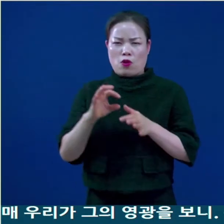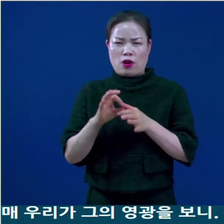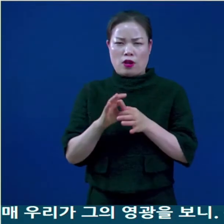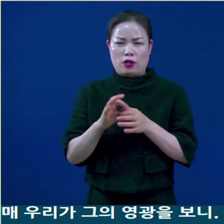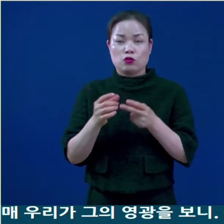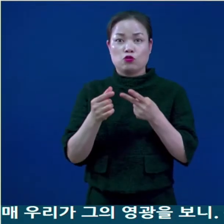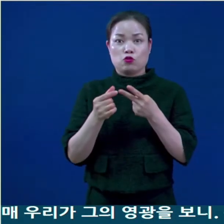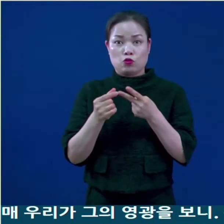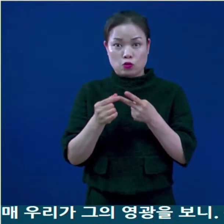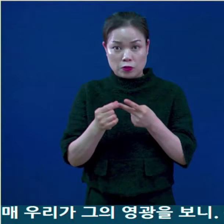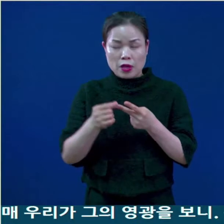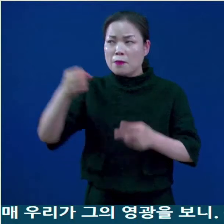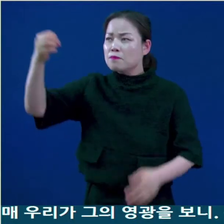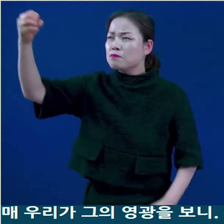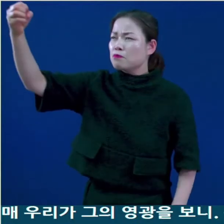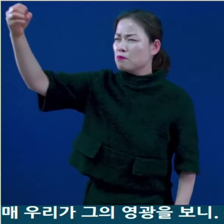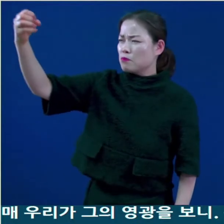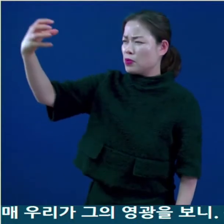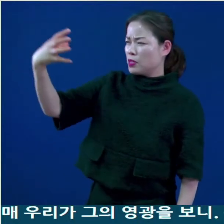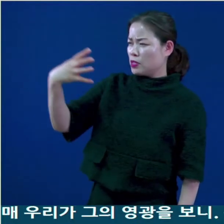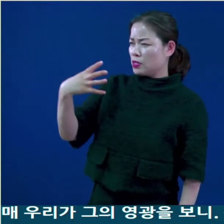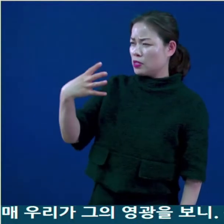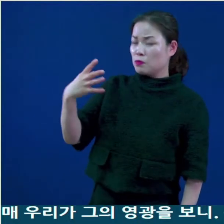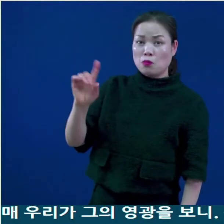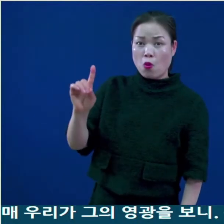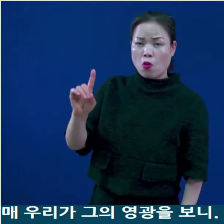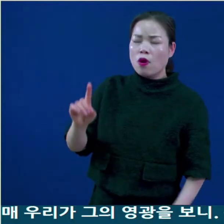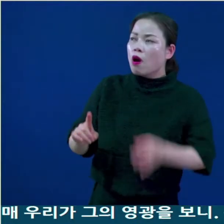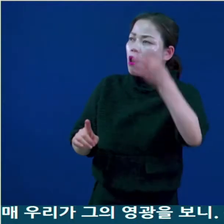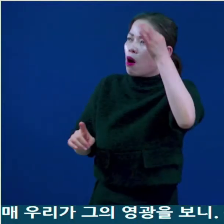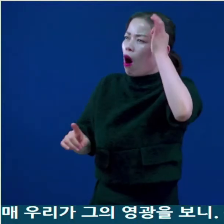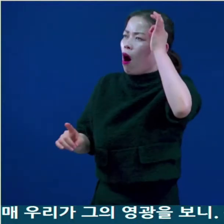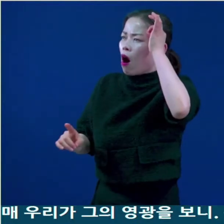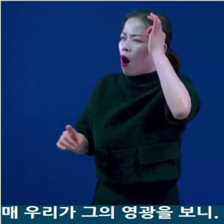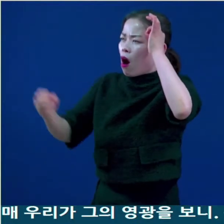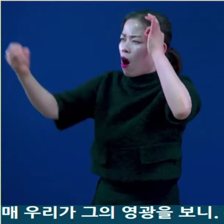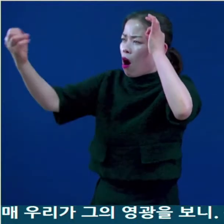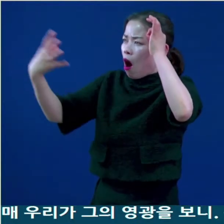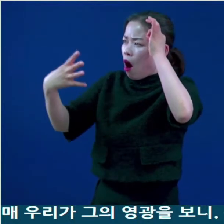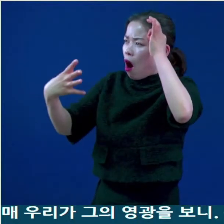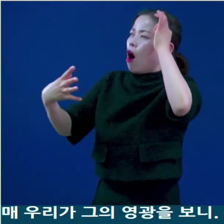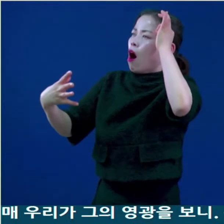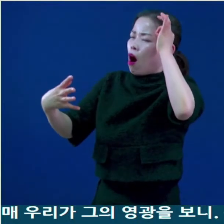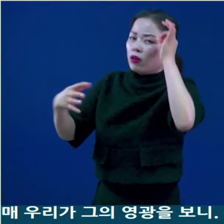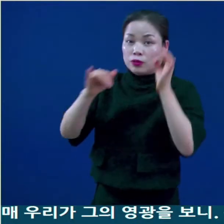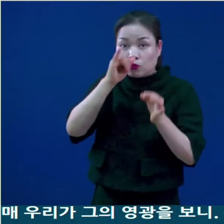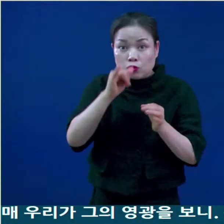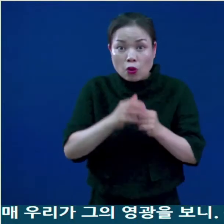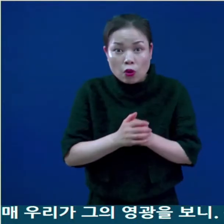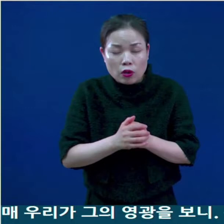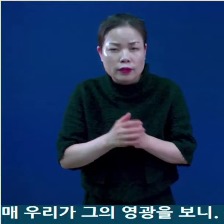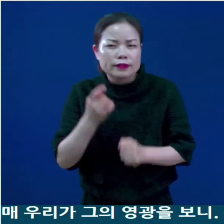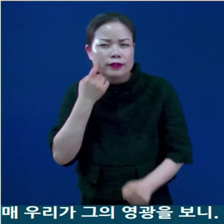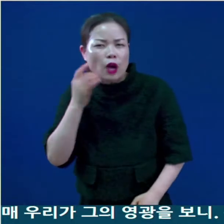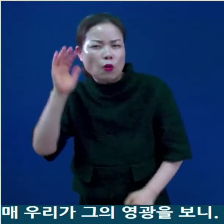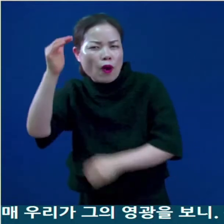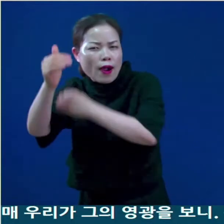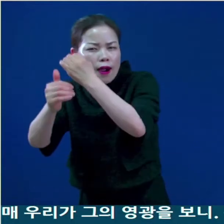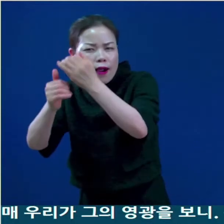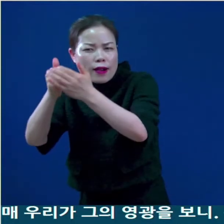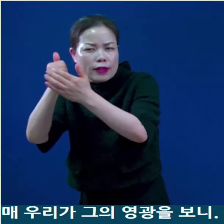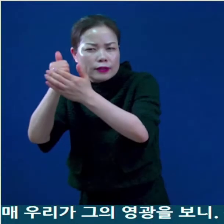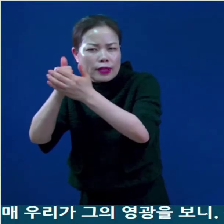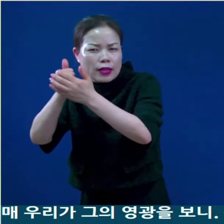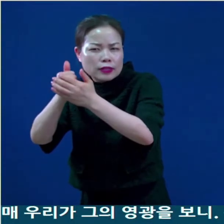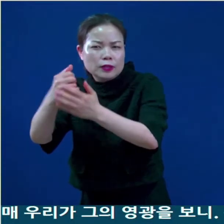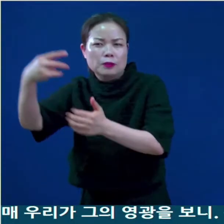두 번째는 빛이 비춰주면 우리가 뭐가 생겨요? 깨달음이 생기죠. 그래서 영광은 하나님의